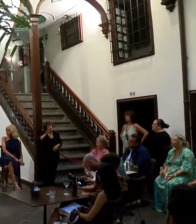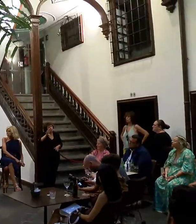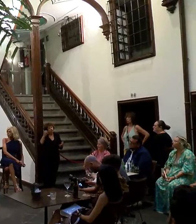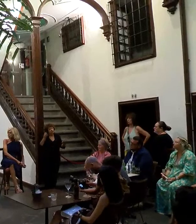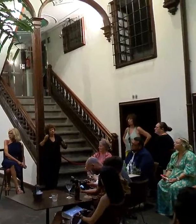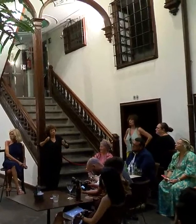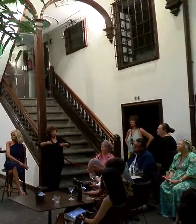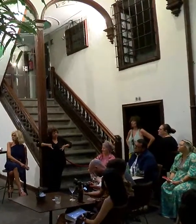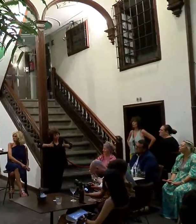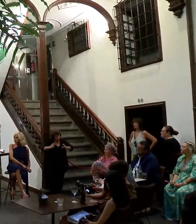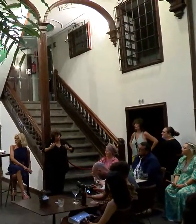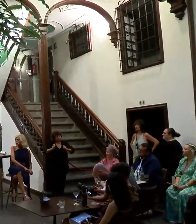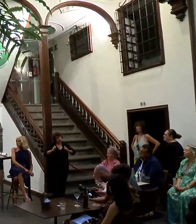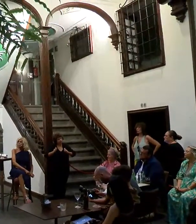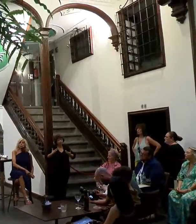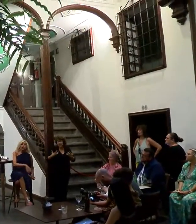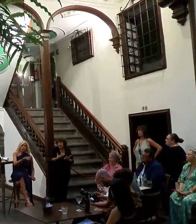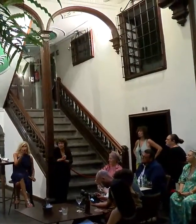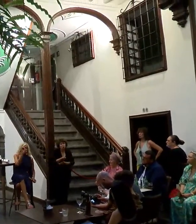porque